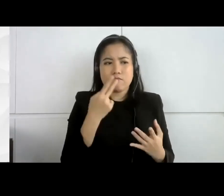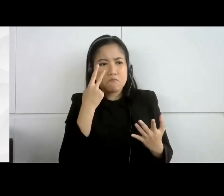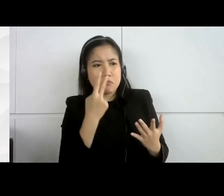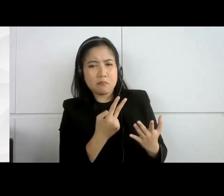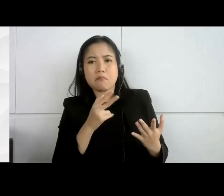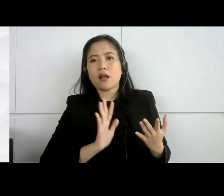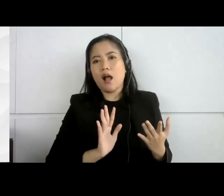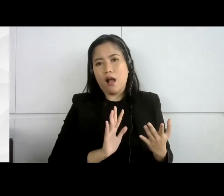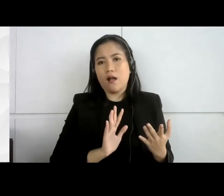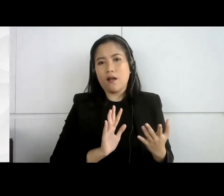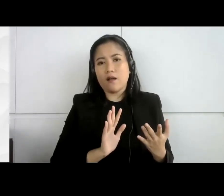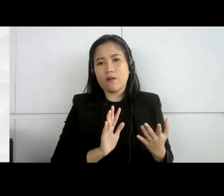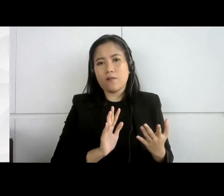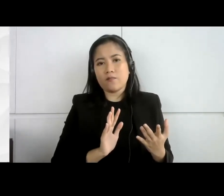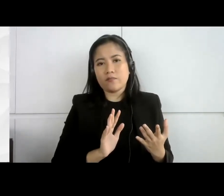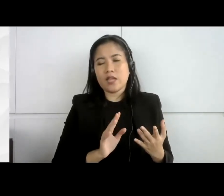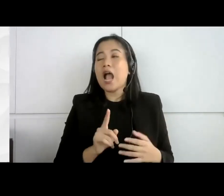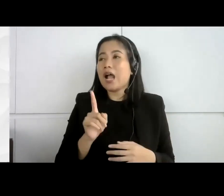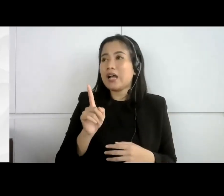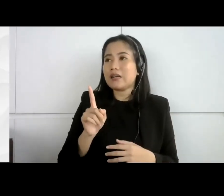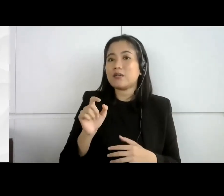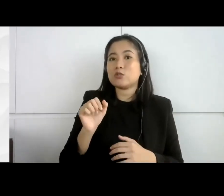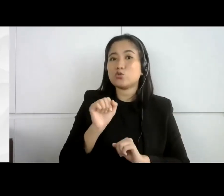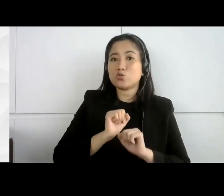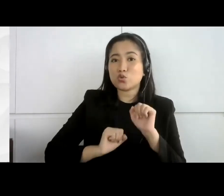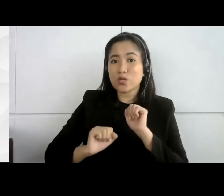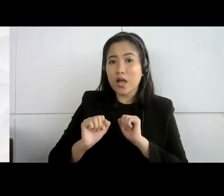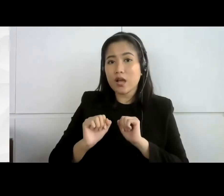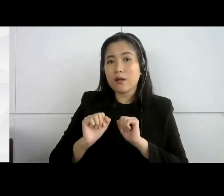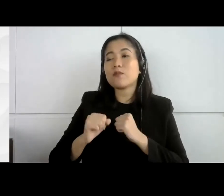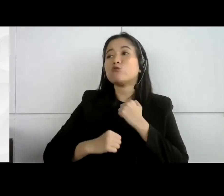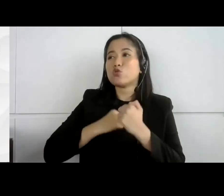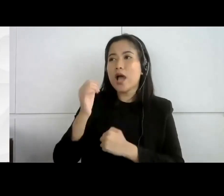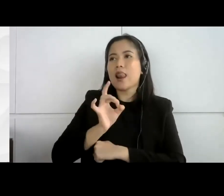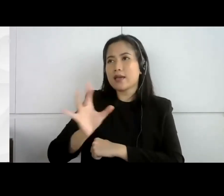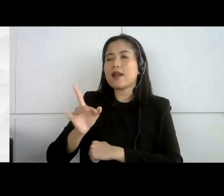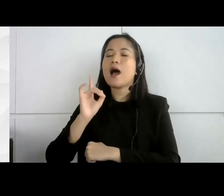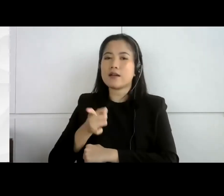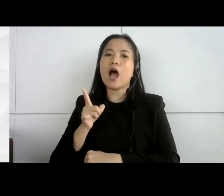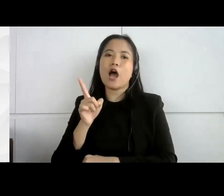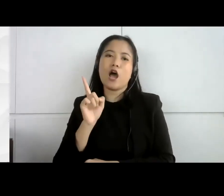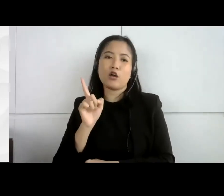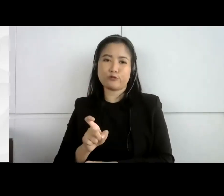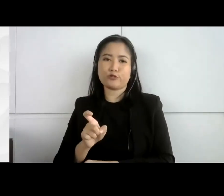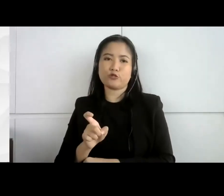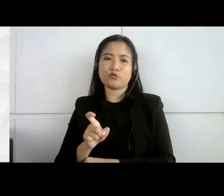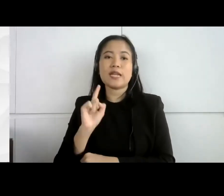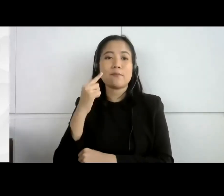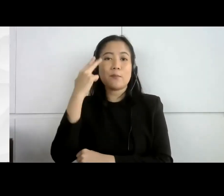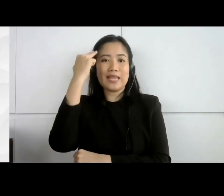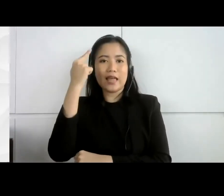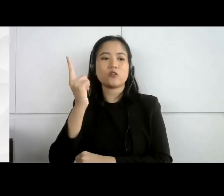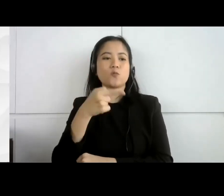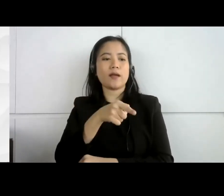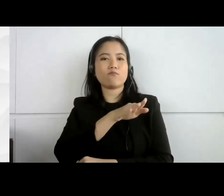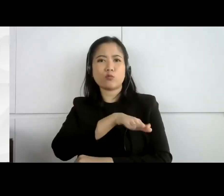Jadi harus ada upaya lain juga, terutama dari pihak pemerintah setempat, agar siswa bisa kembali